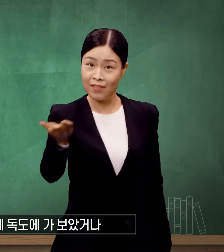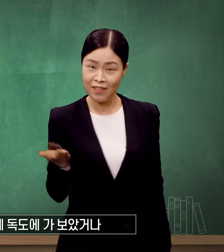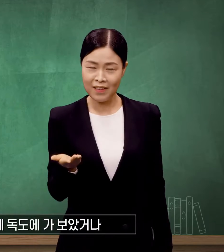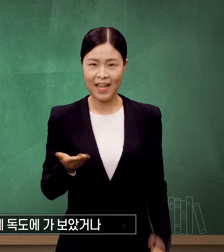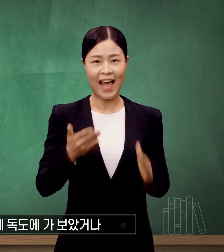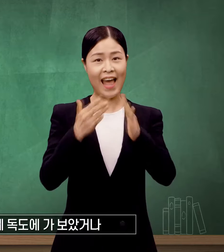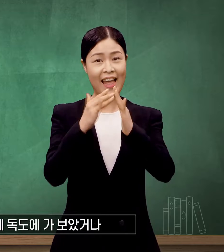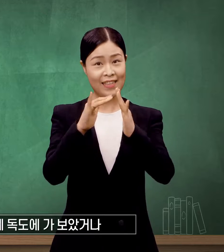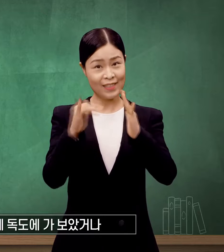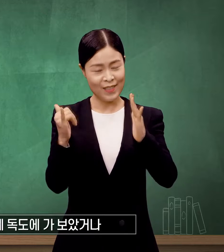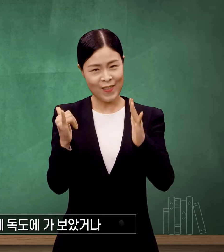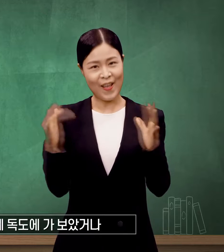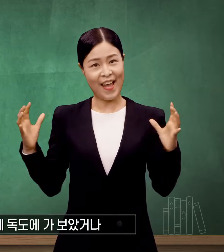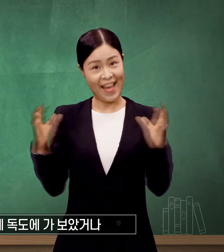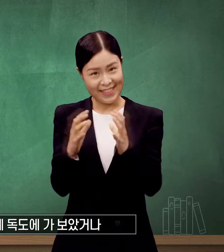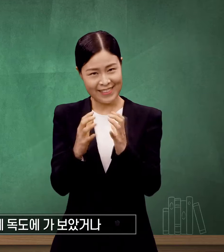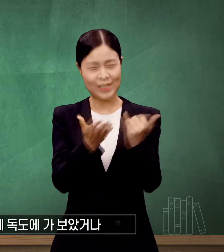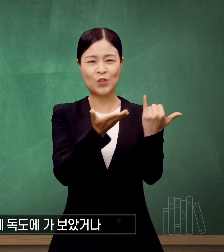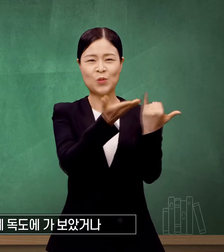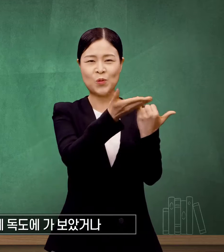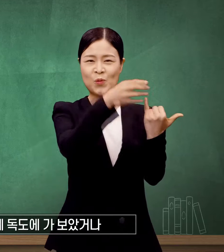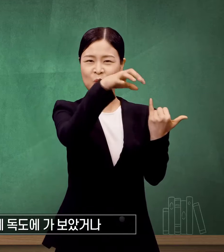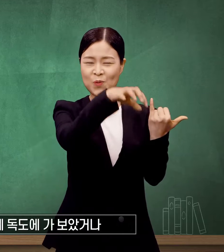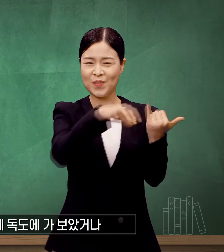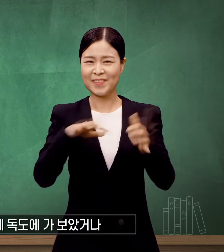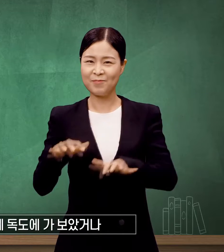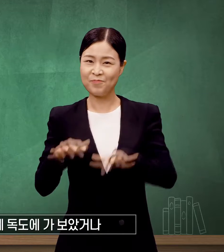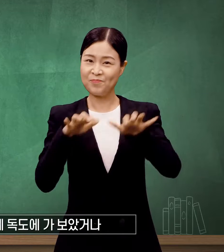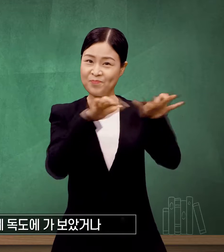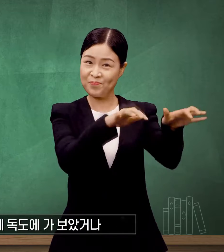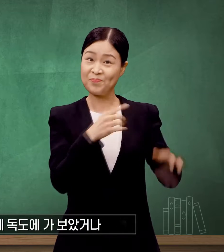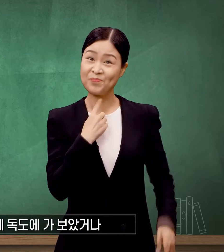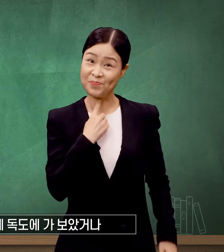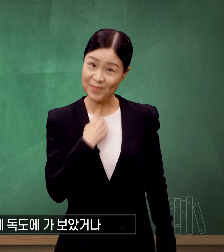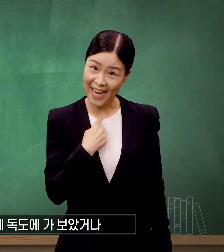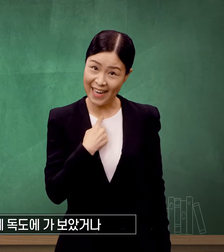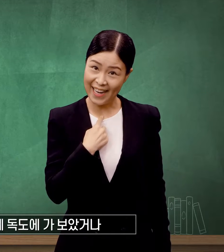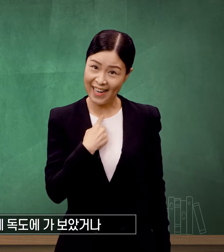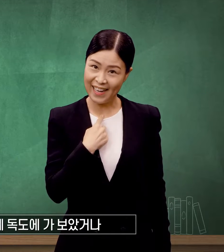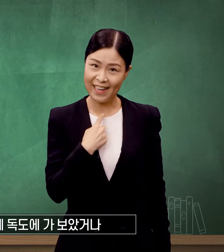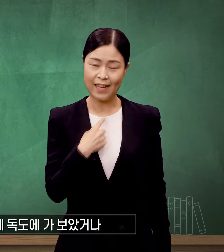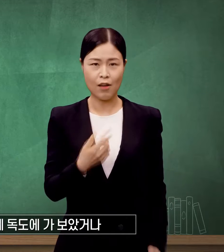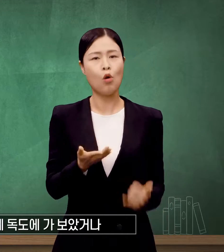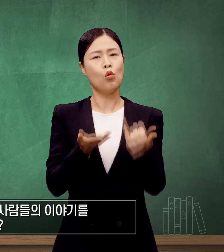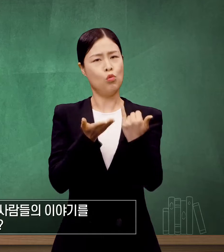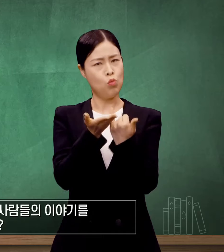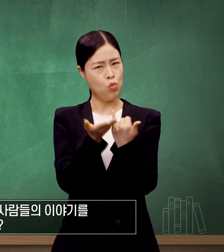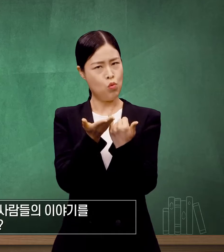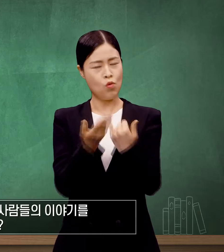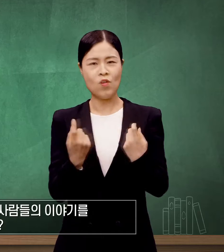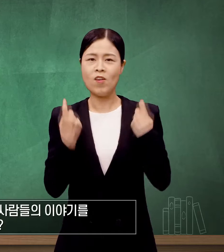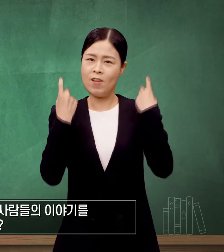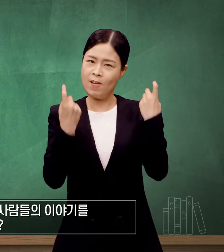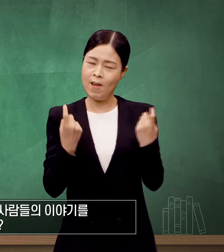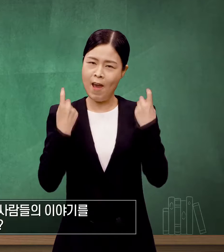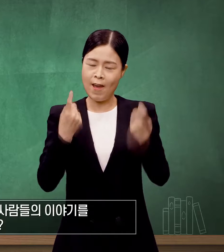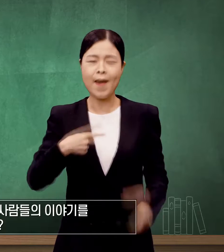여러분은 가족들과 함께 독도에 가보았거나 독도 여행을